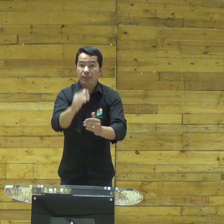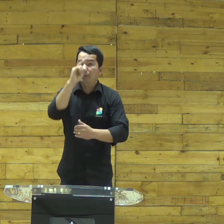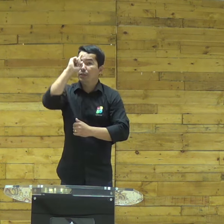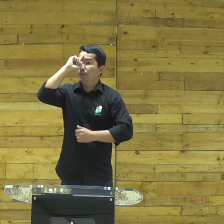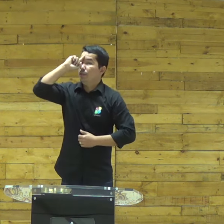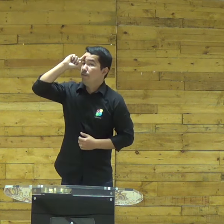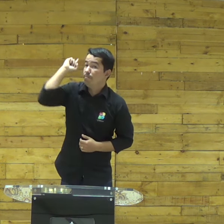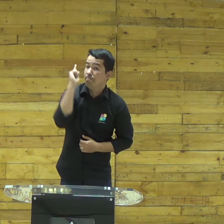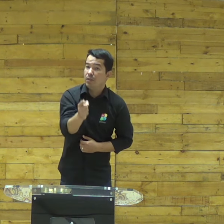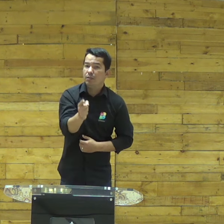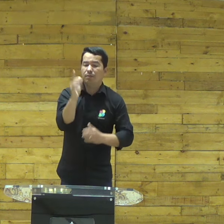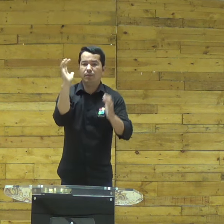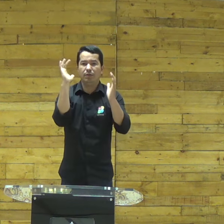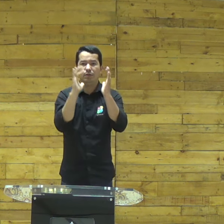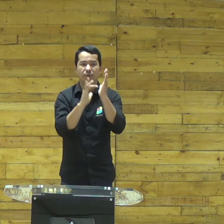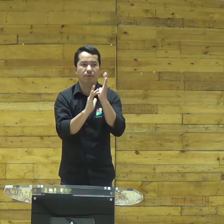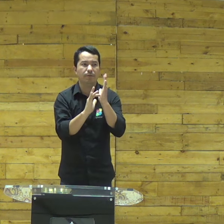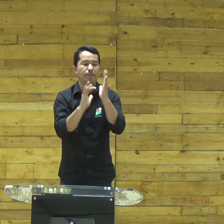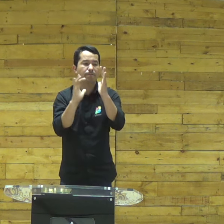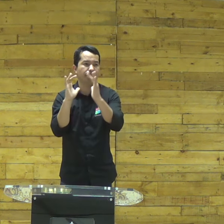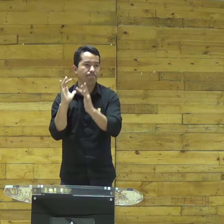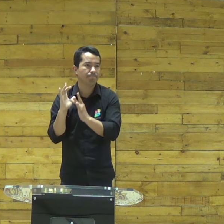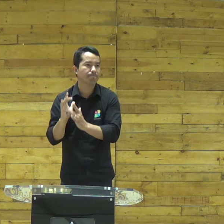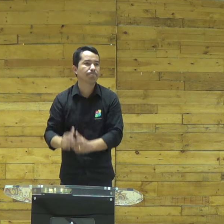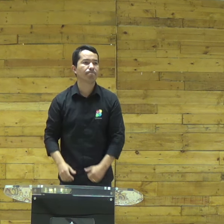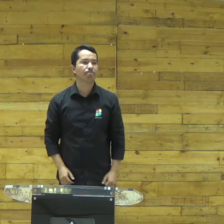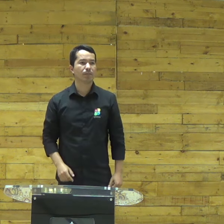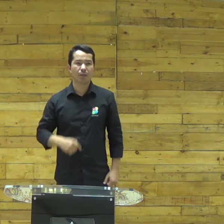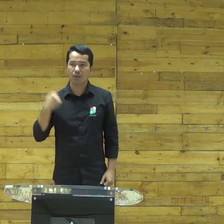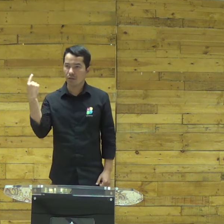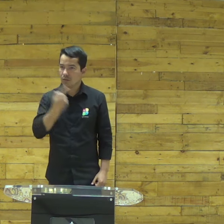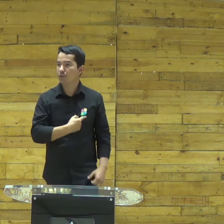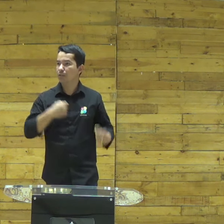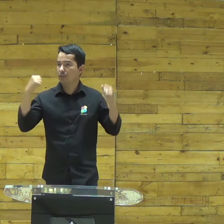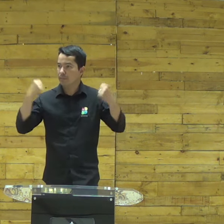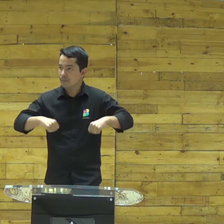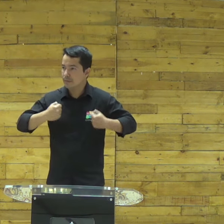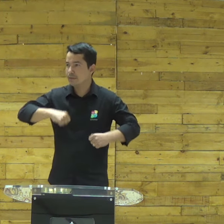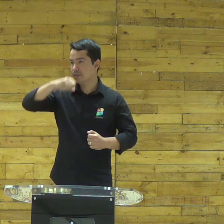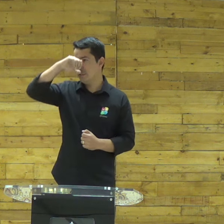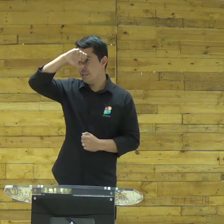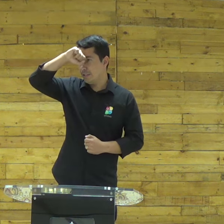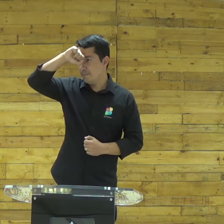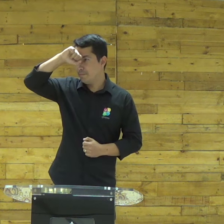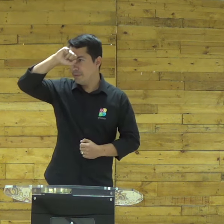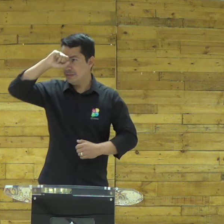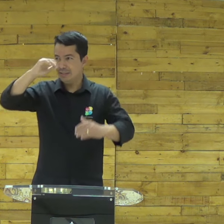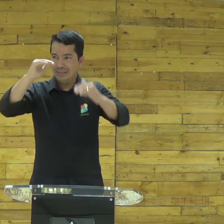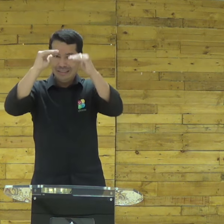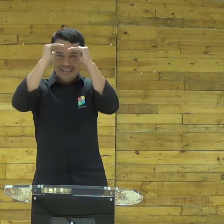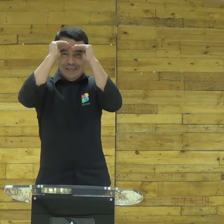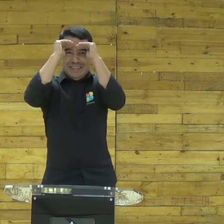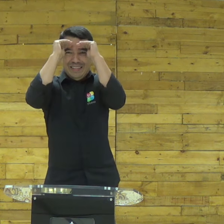obedecer os mandamentos de Jesus nós precisamos aprender